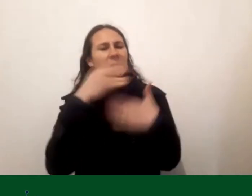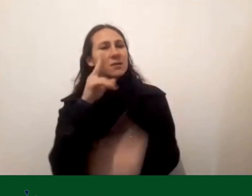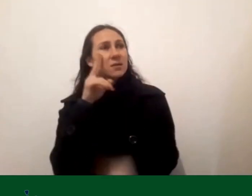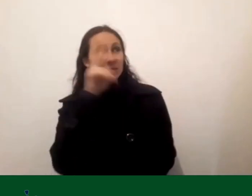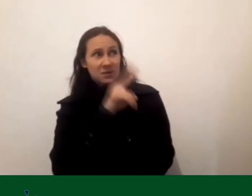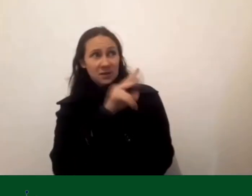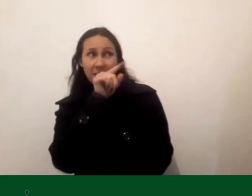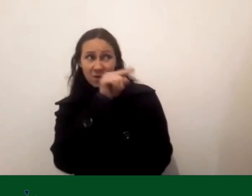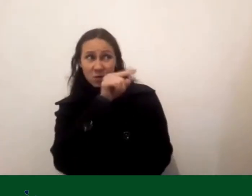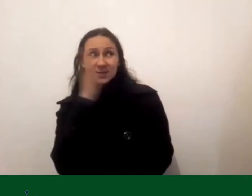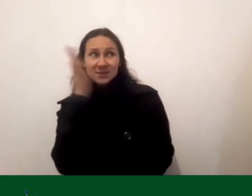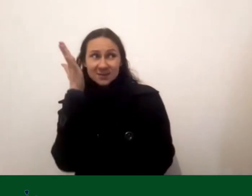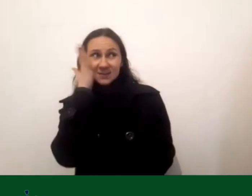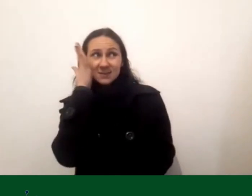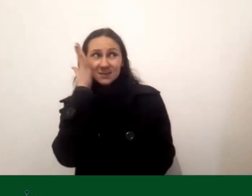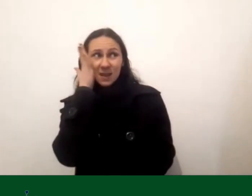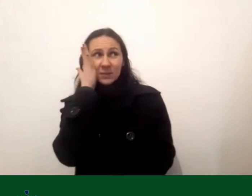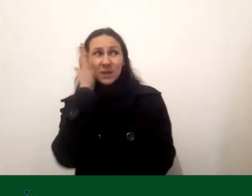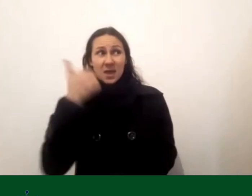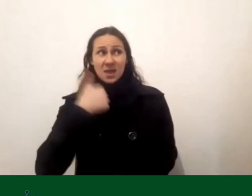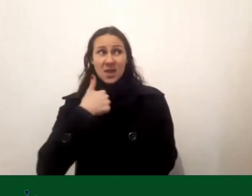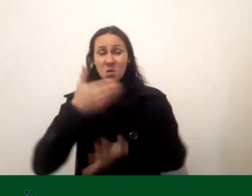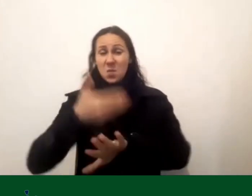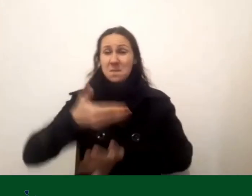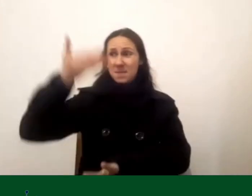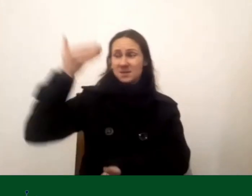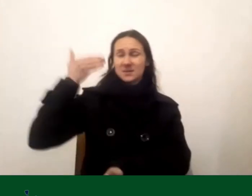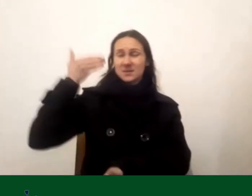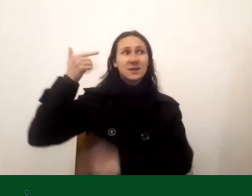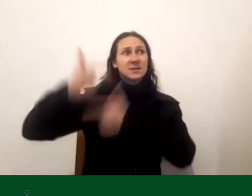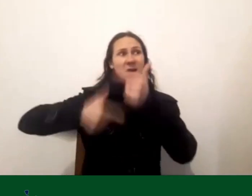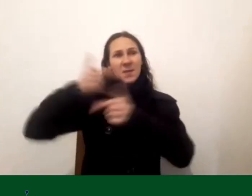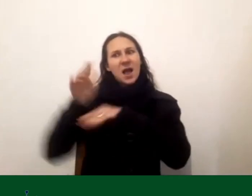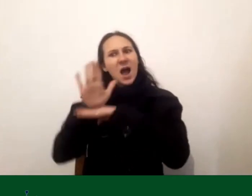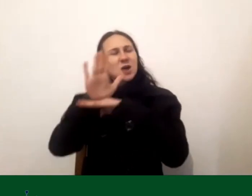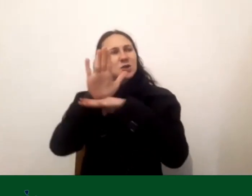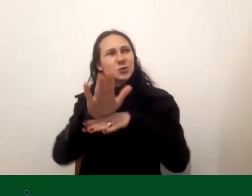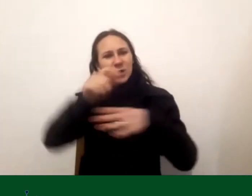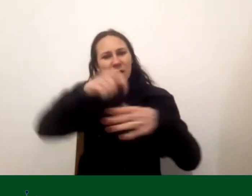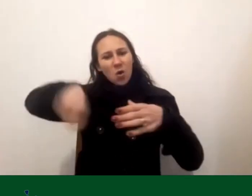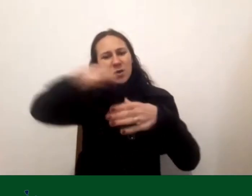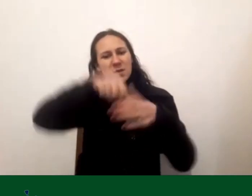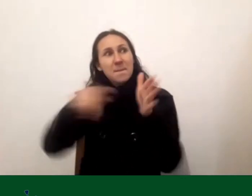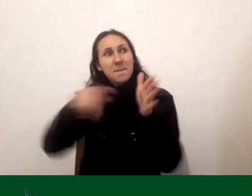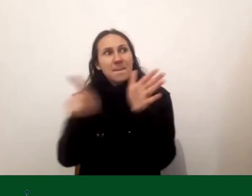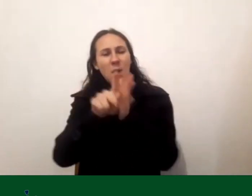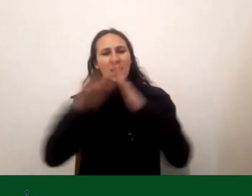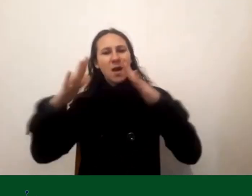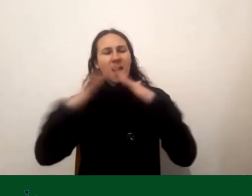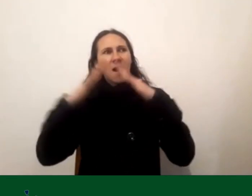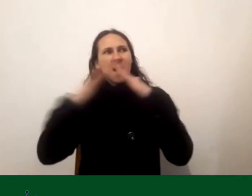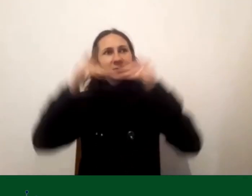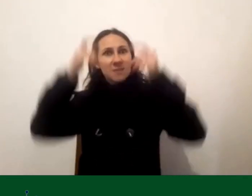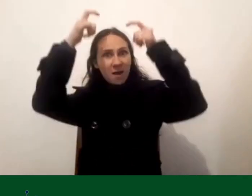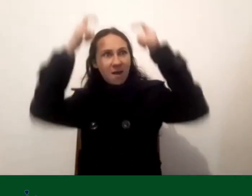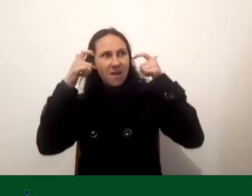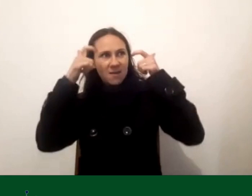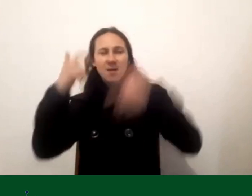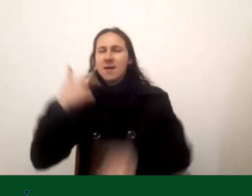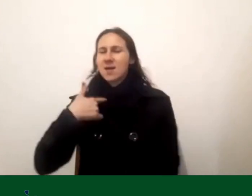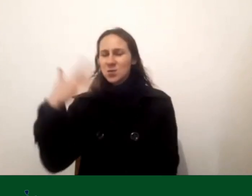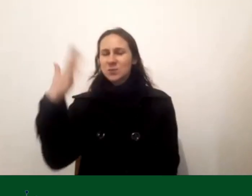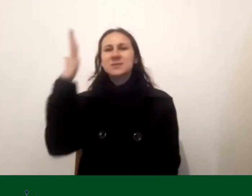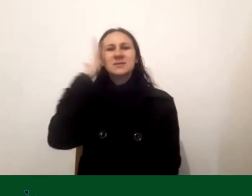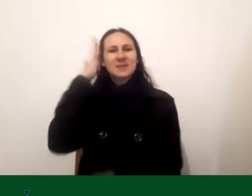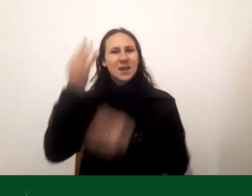"Sabe, eu trabalhei como ajudante do cozinheiro do rei e eu sei exatamente como o rei e a rainha